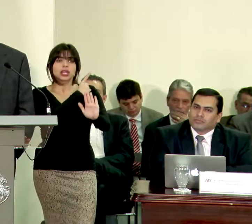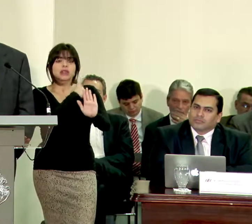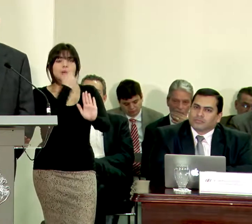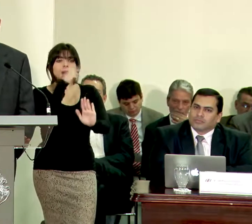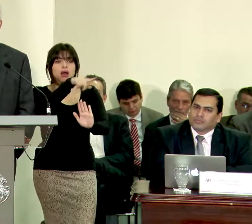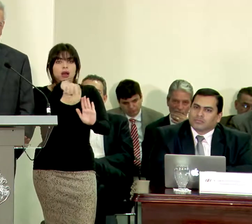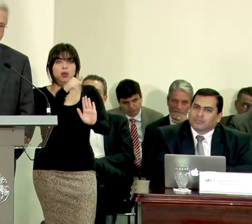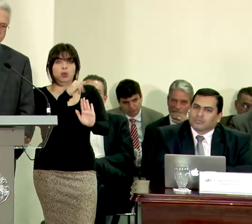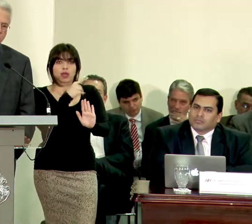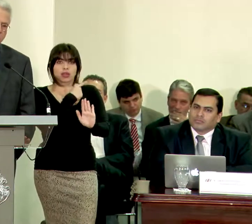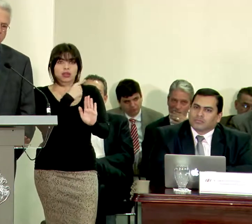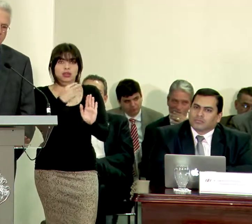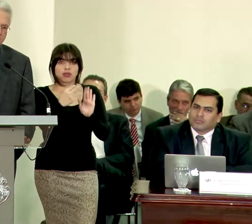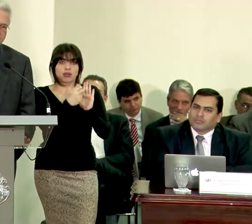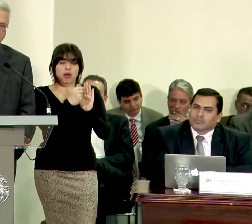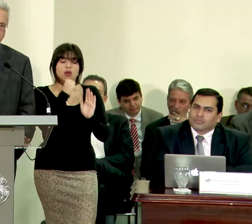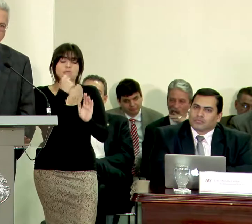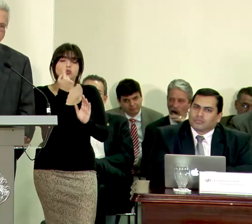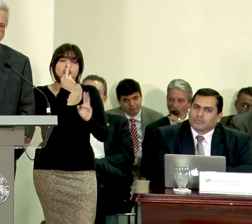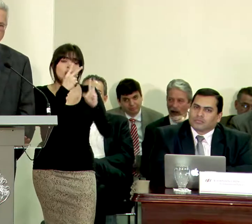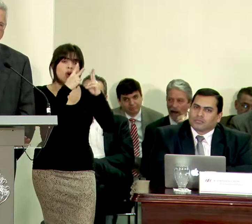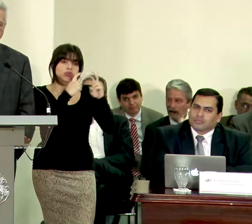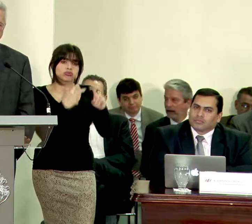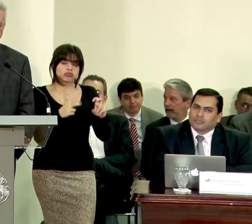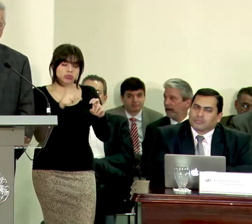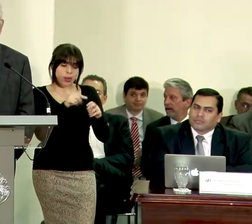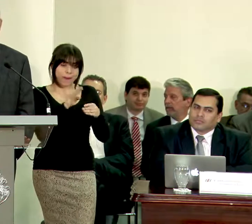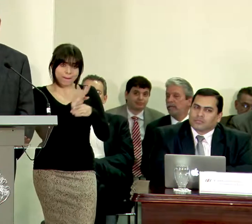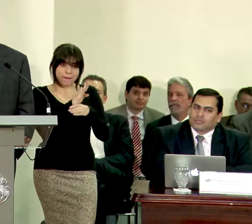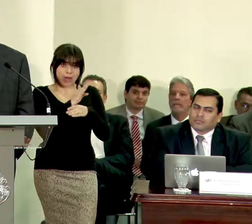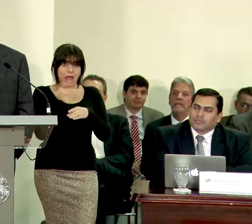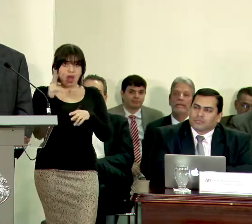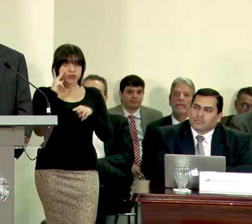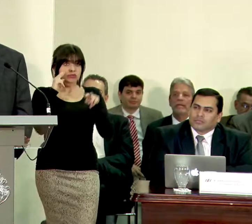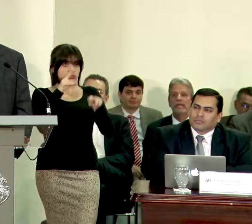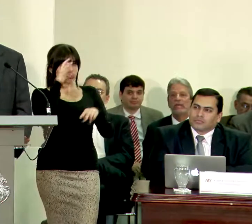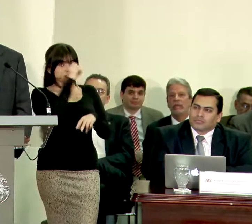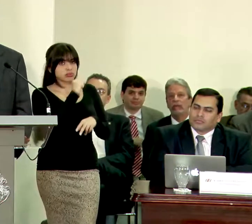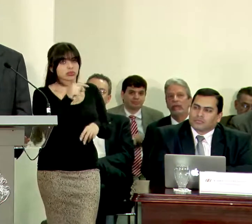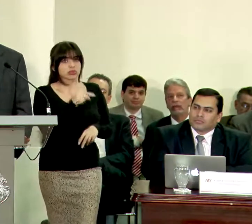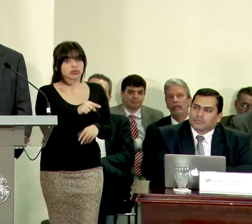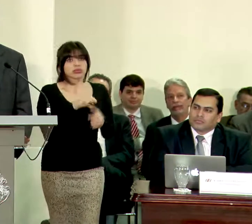Junta Directiva no solo analice lo que los bancos observaron